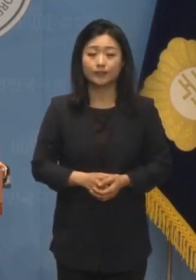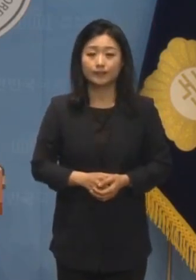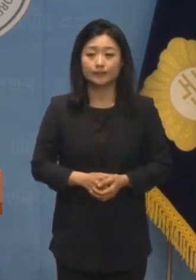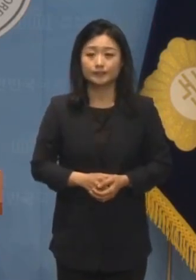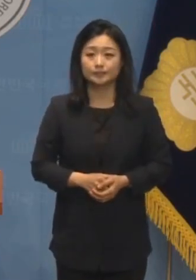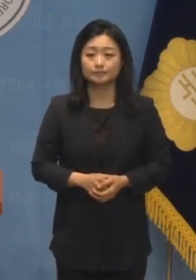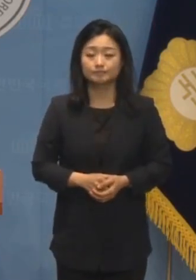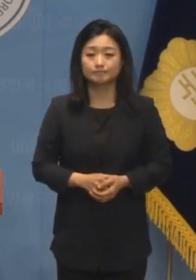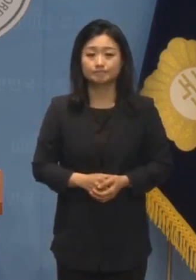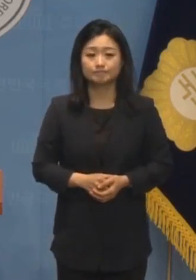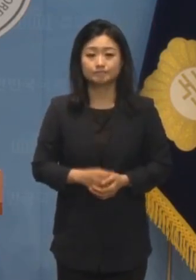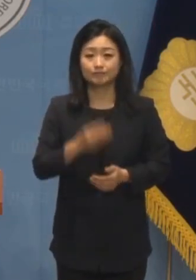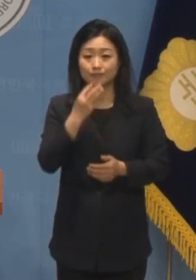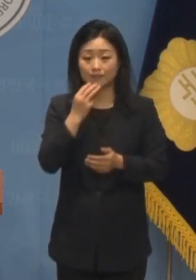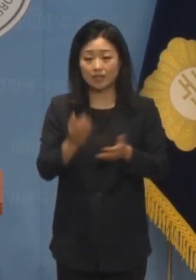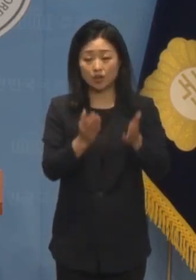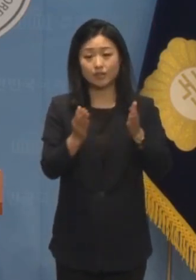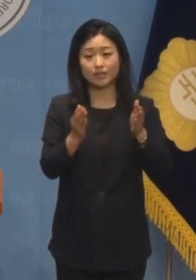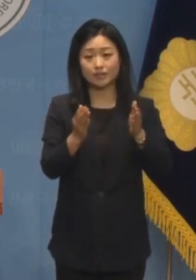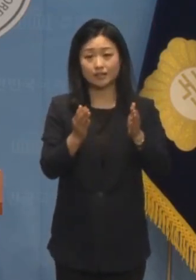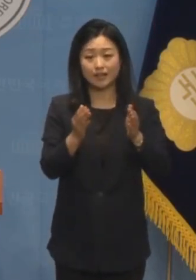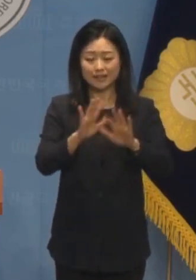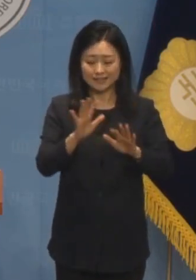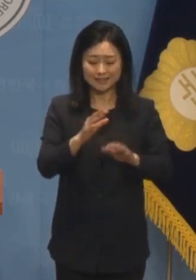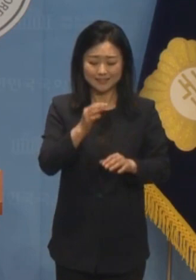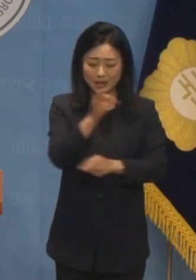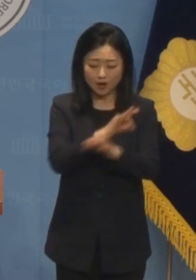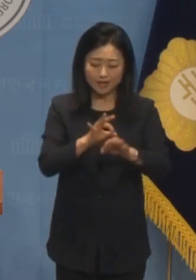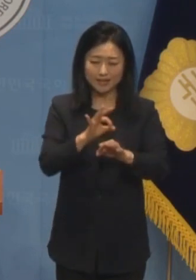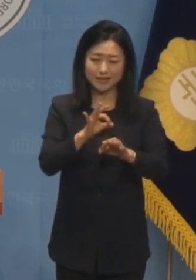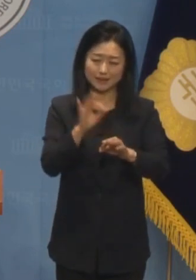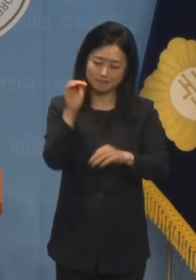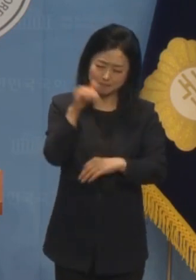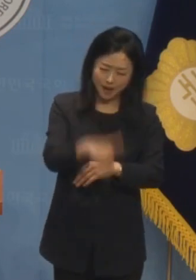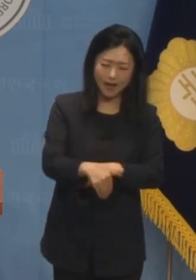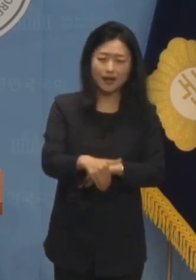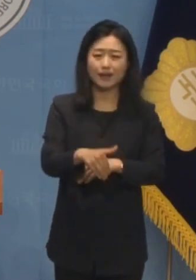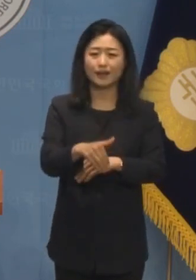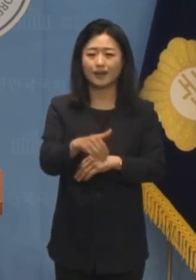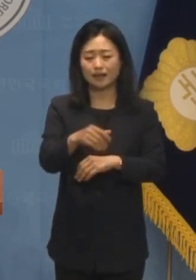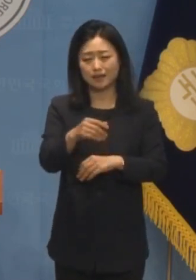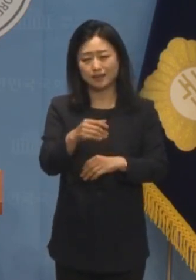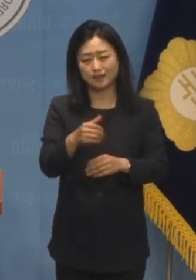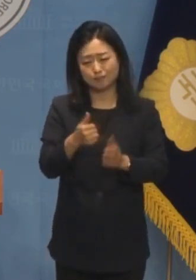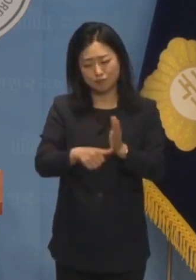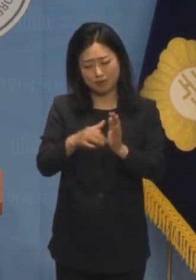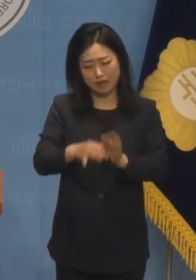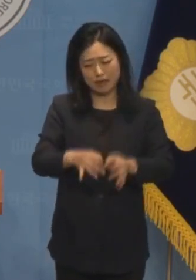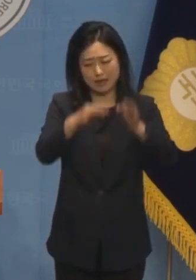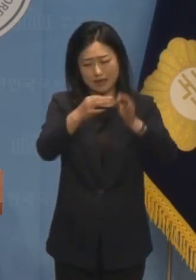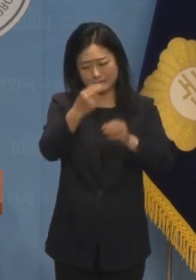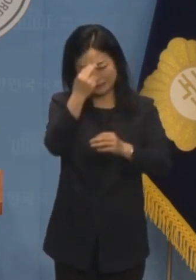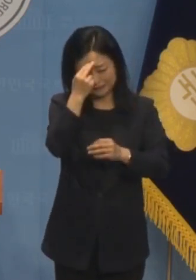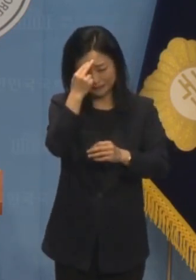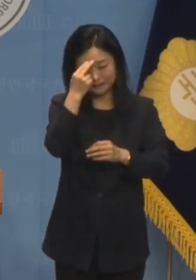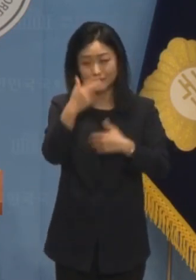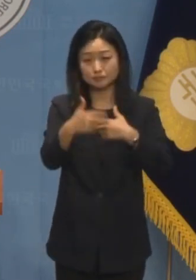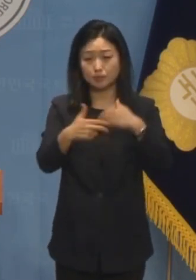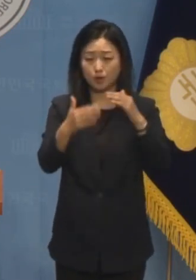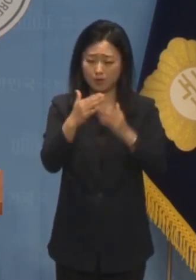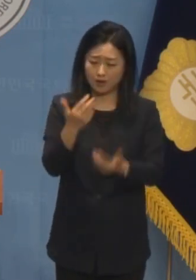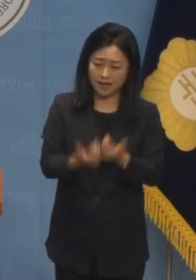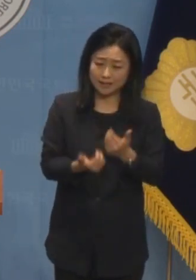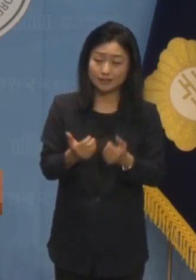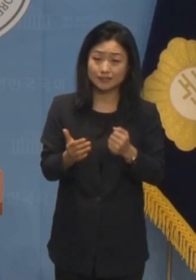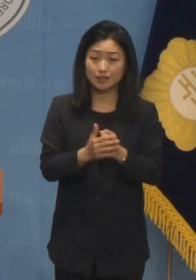있습니다 경기 침체 내수 부진 물가 폭과 전래 없는 의료 대란까지 아프지